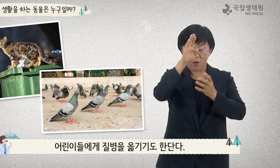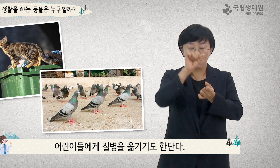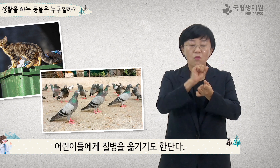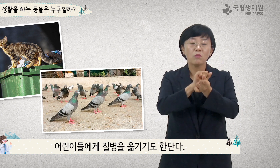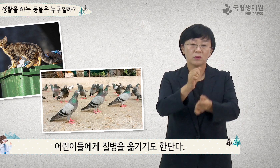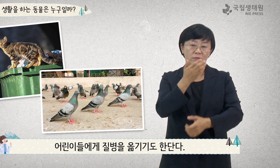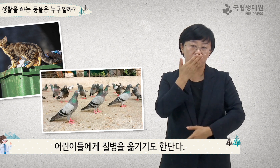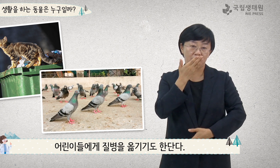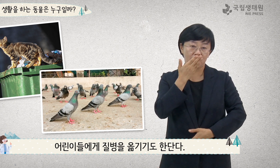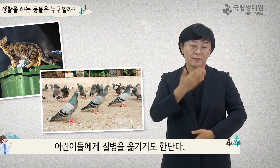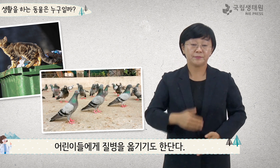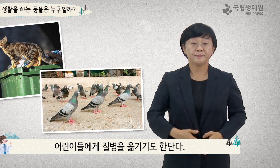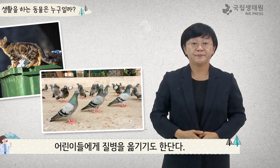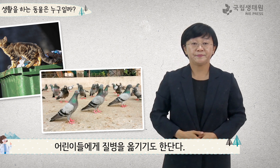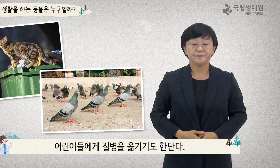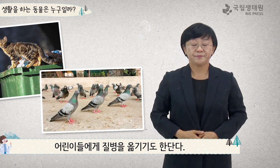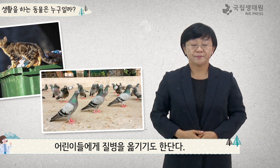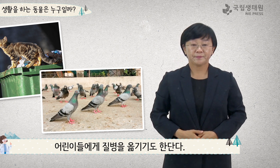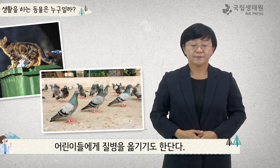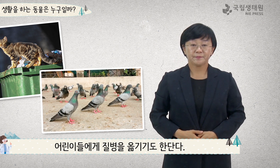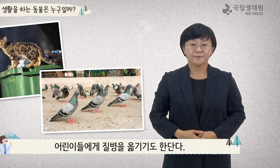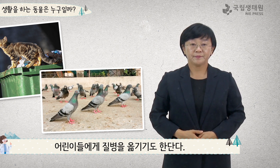어린이들에게 질병을 옮기기도 한단다.